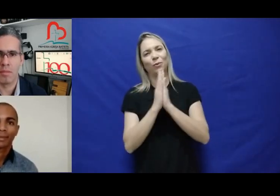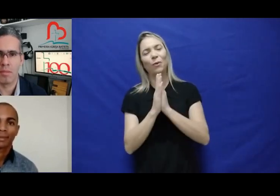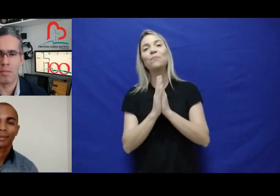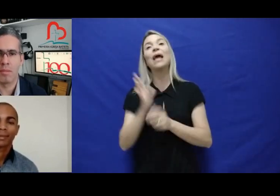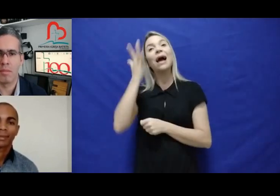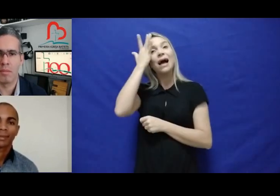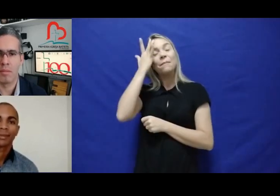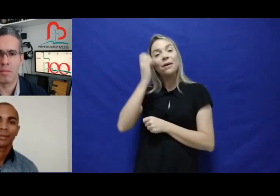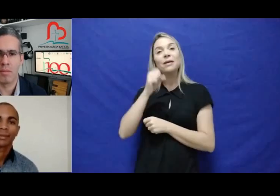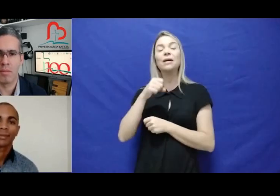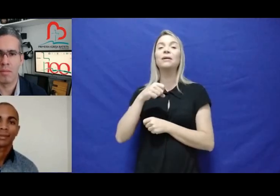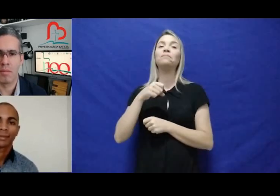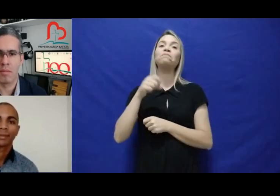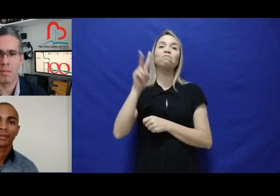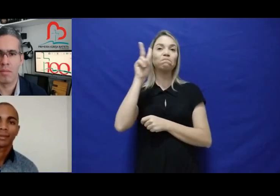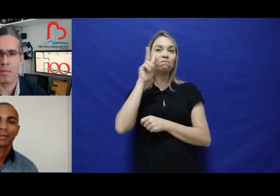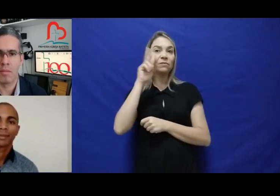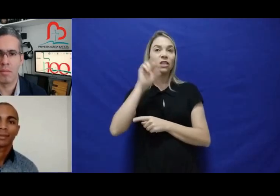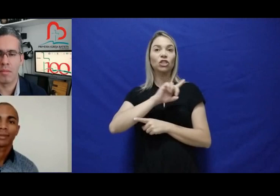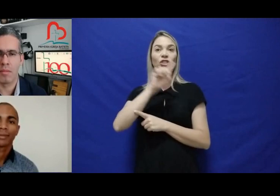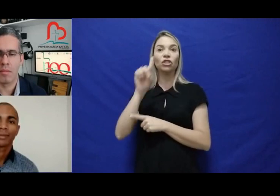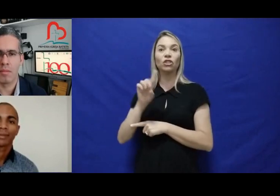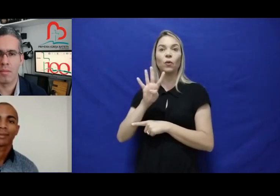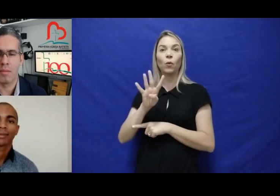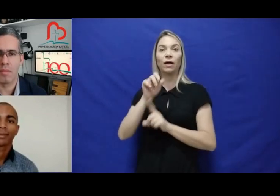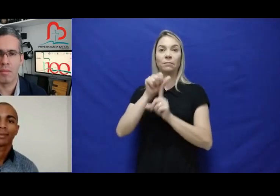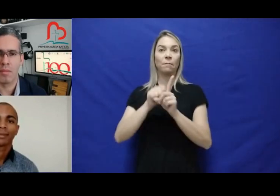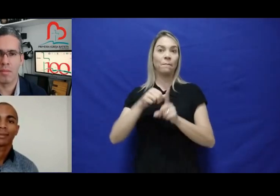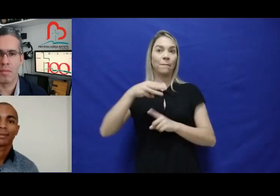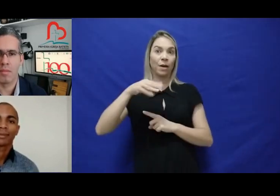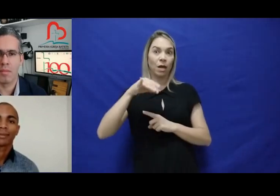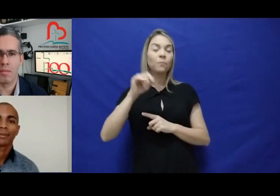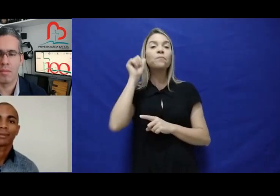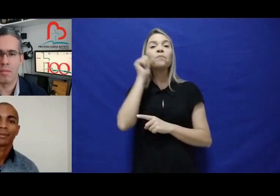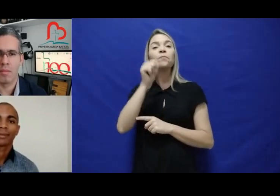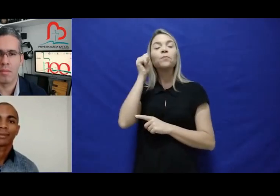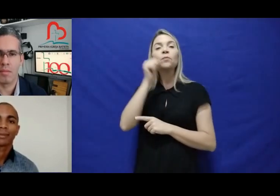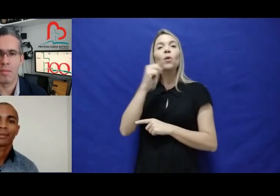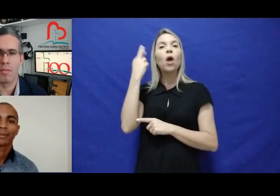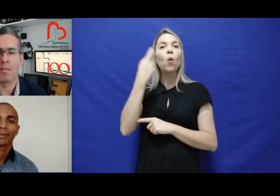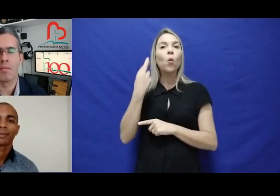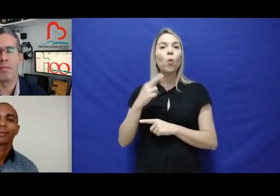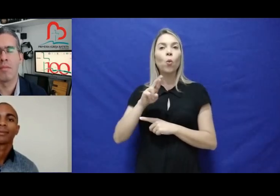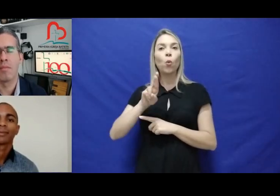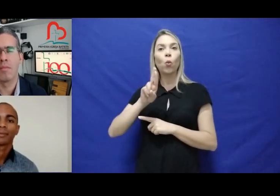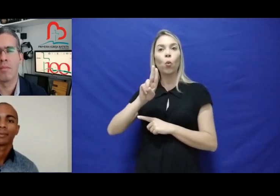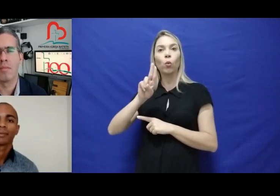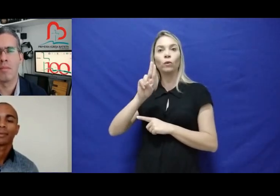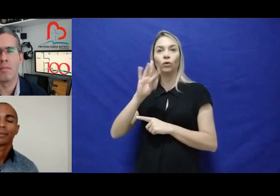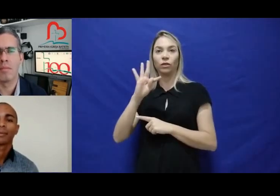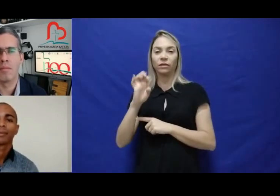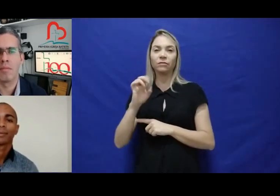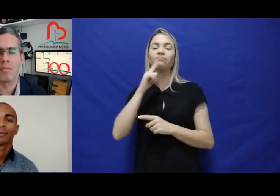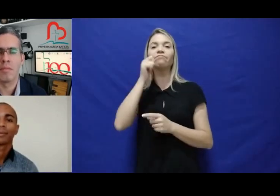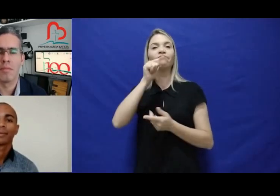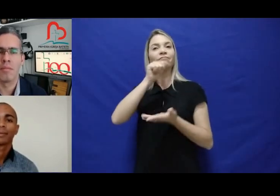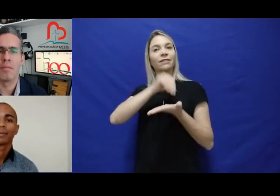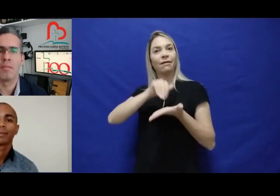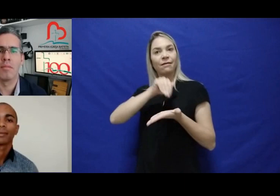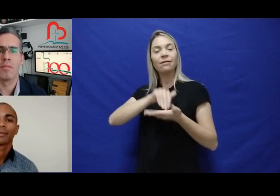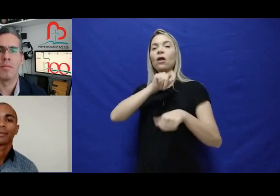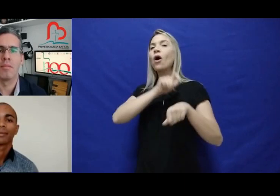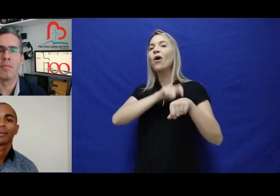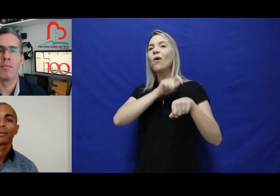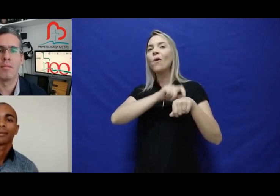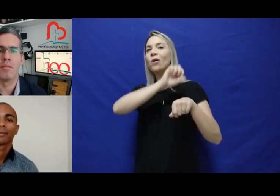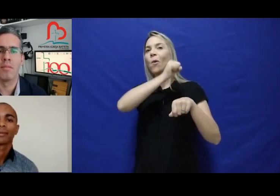YouTube. Bem, amanhã, na segunda-feira, dia 4 de maio, a nossa secretária, irmã Ruth,